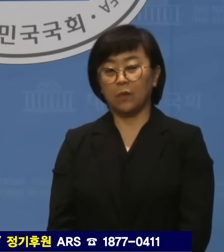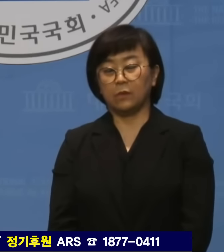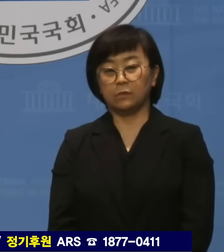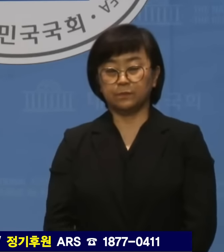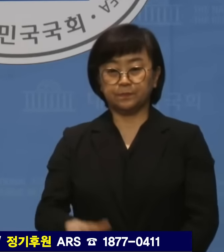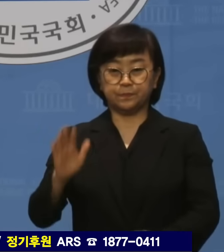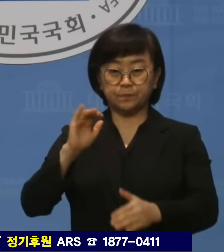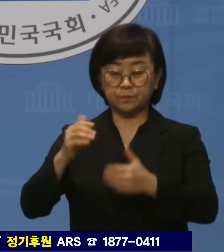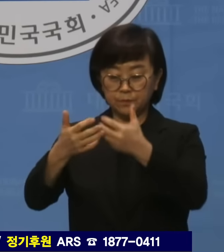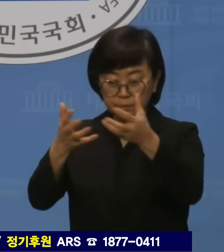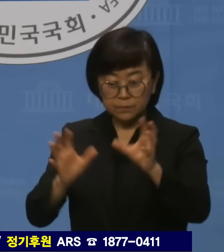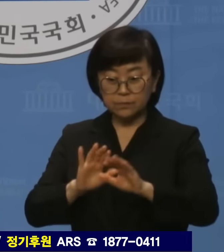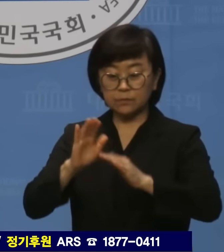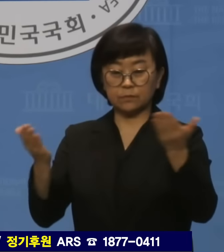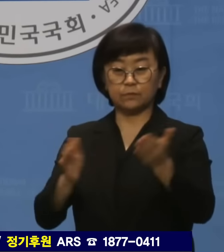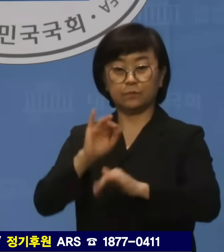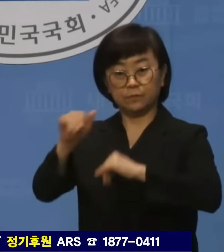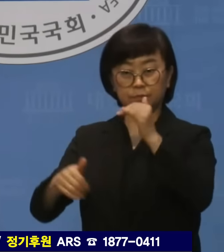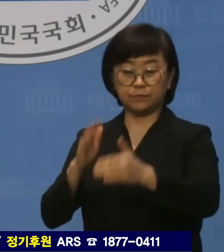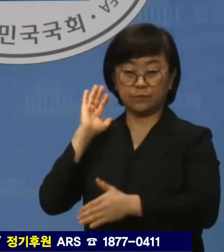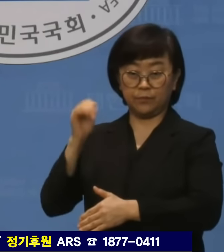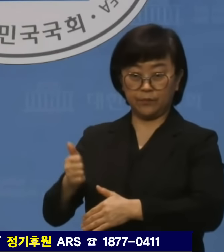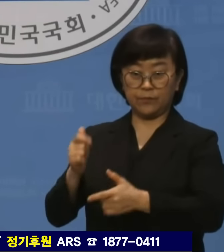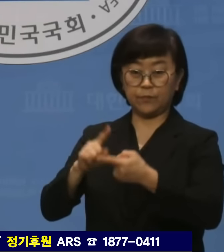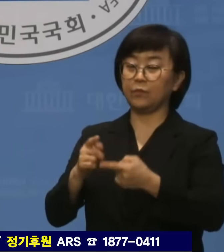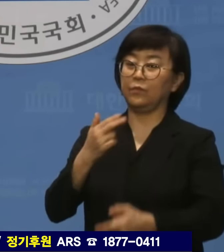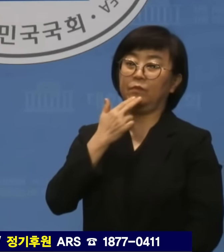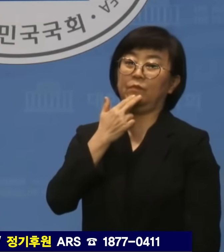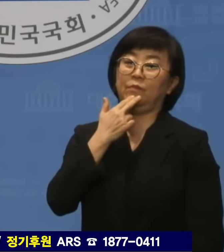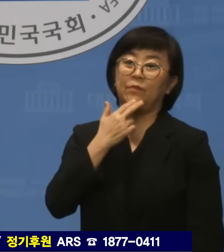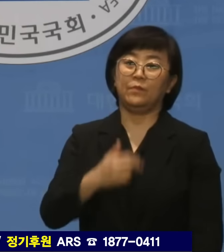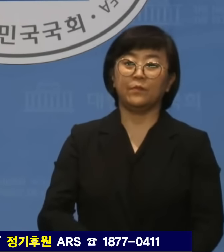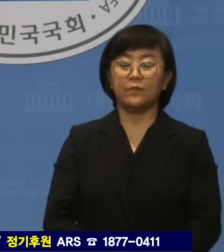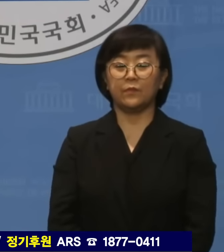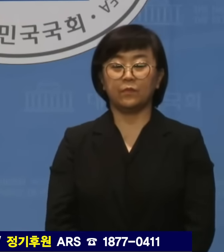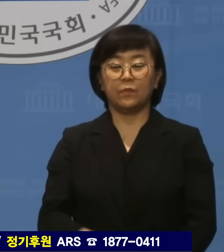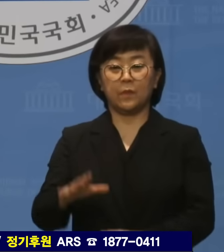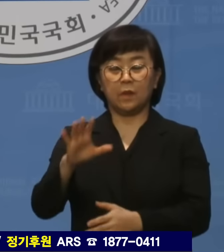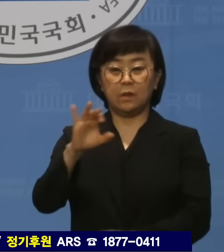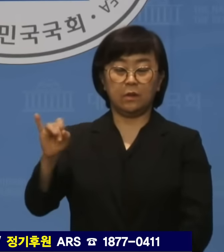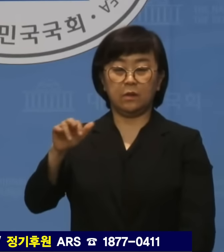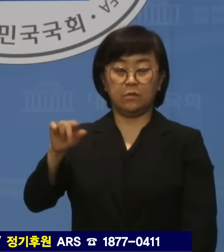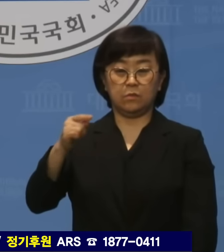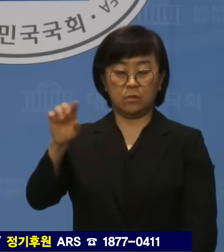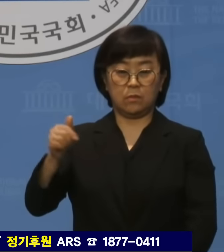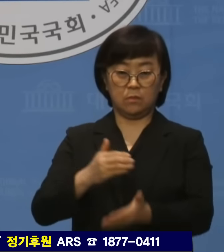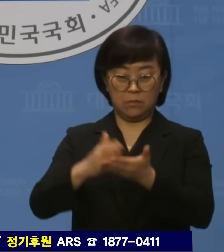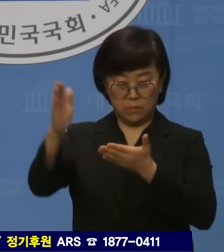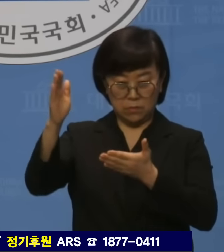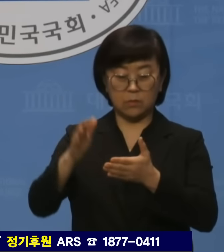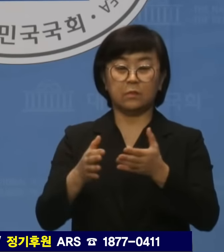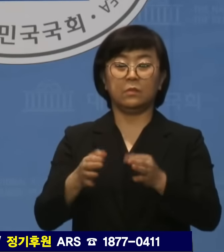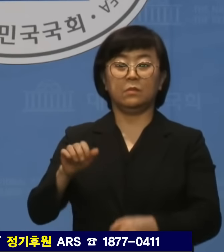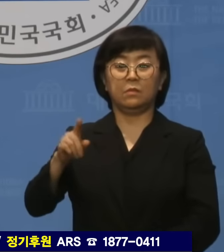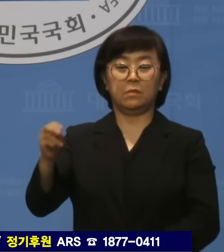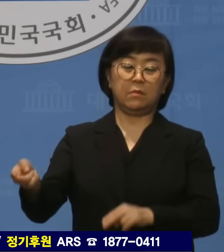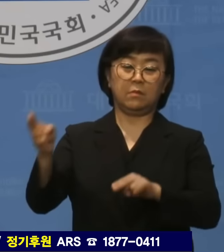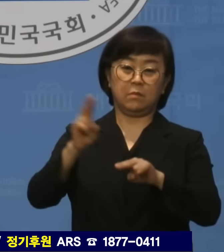이렇게 대놓고 당무에 개입한 대통령은 없었습니다 이준석 대표를 쫓아내고 김 대표를